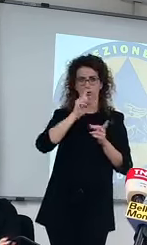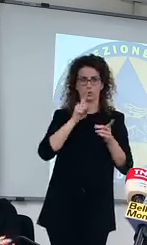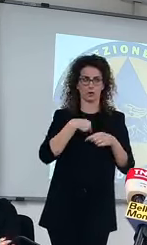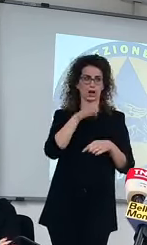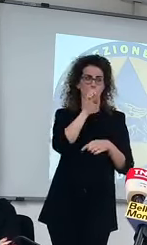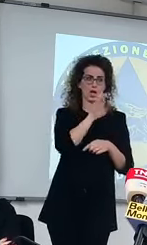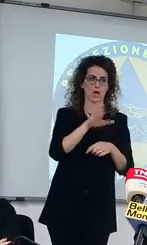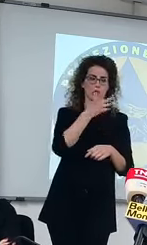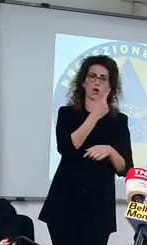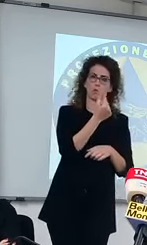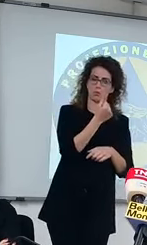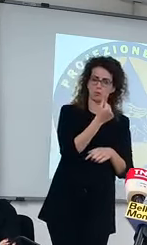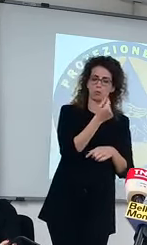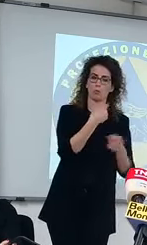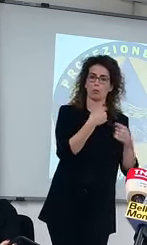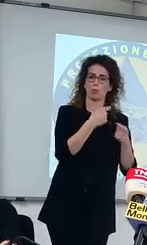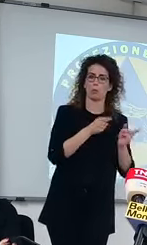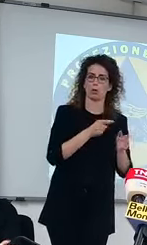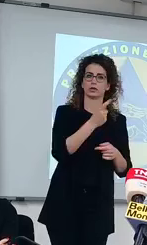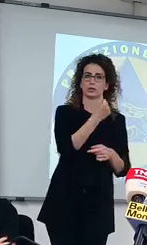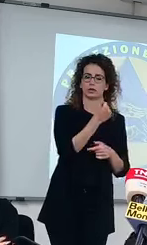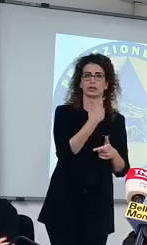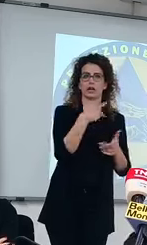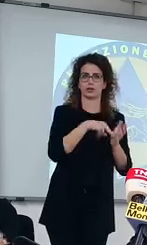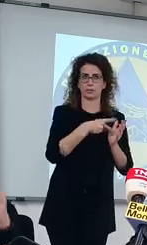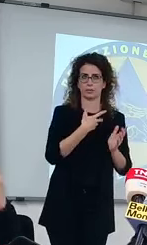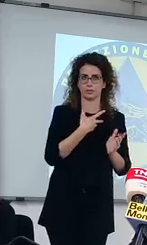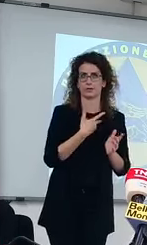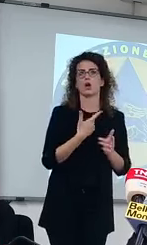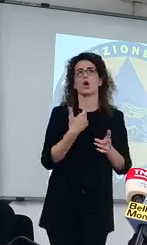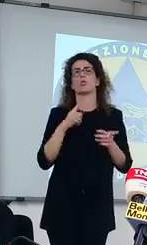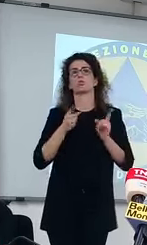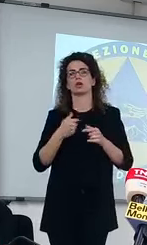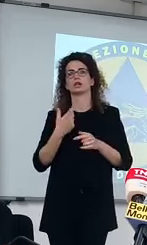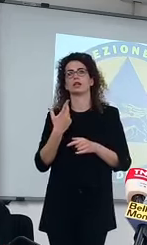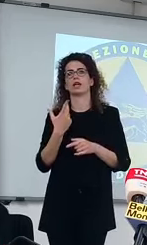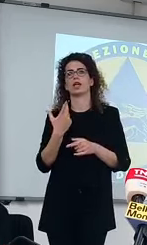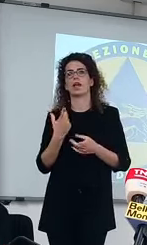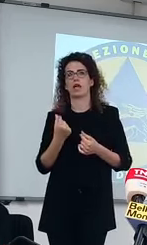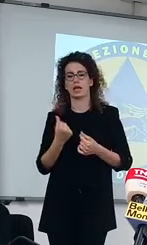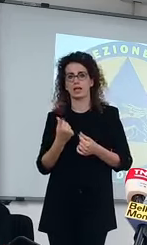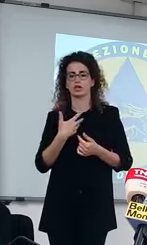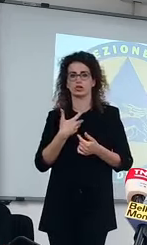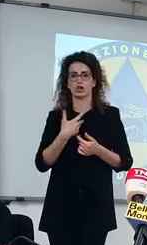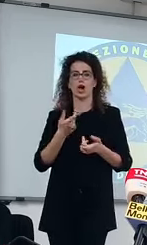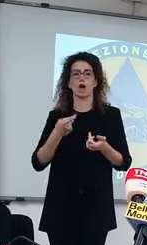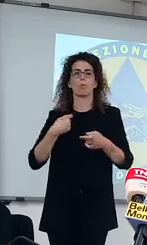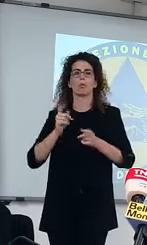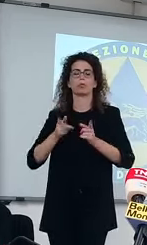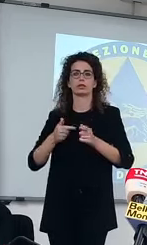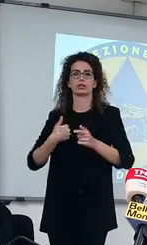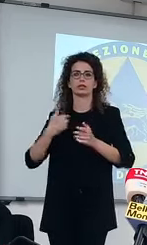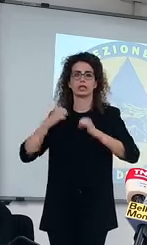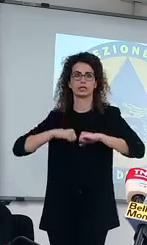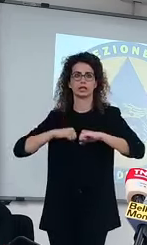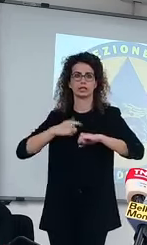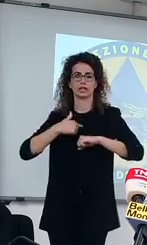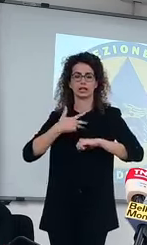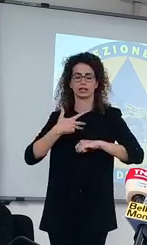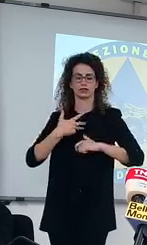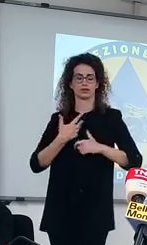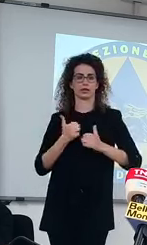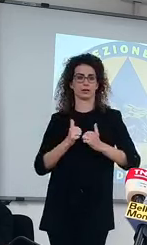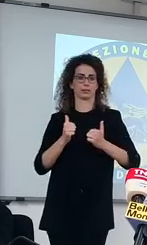e delle politiche monetarie ha avuto qualche problema, delle politiche economiche anche, delle politiche sanitarie penso che abbiamo avuto uno spaccato che è una